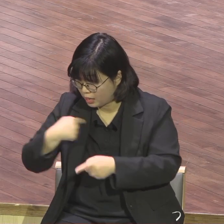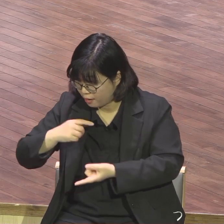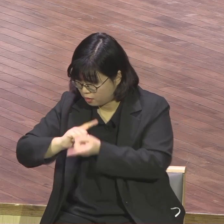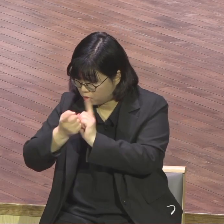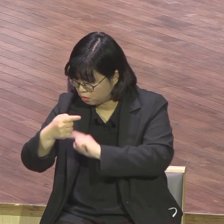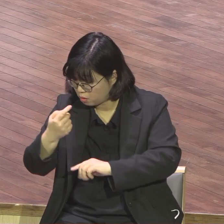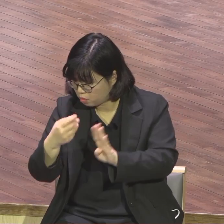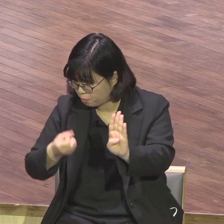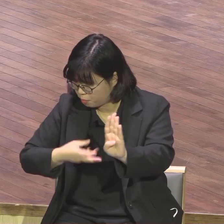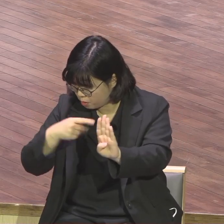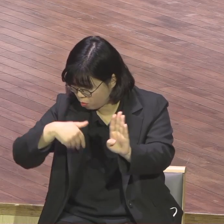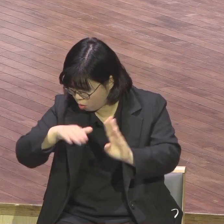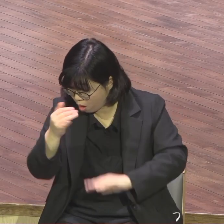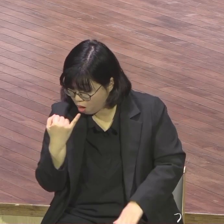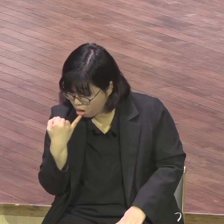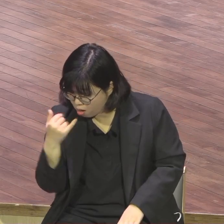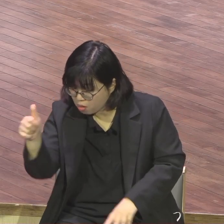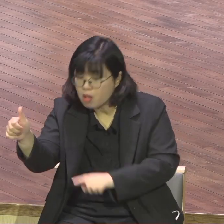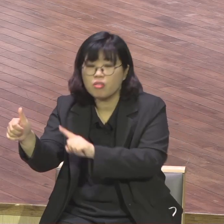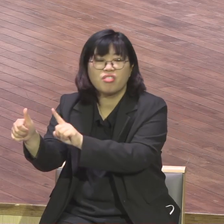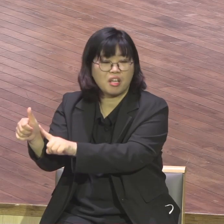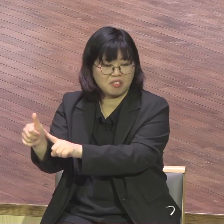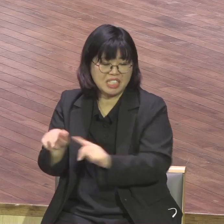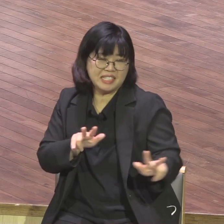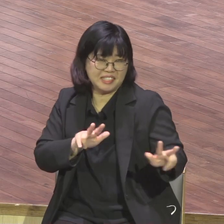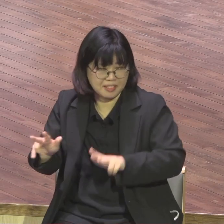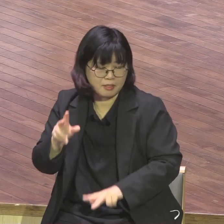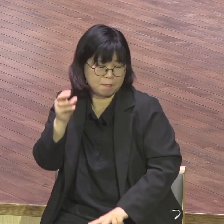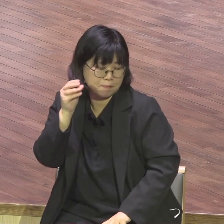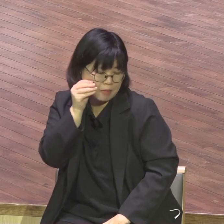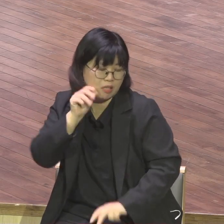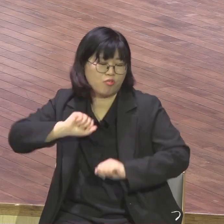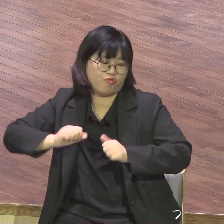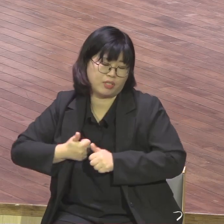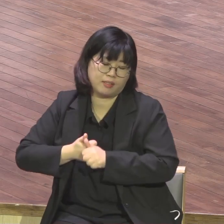즉시, 바울을 말하니까 즉시